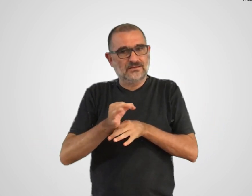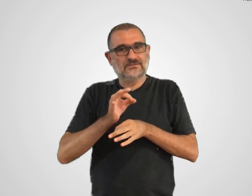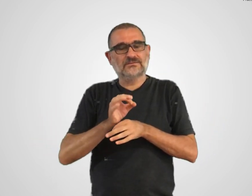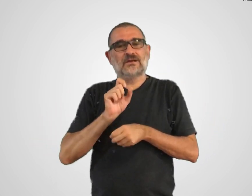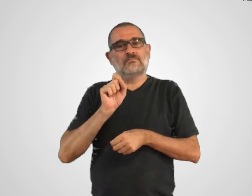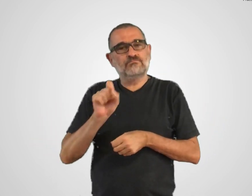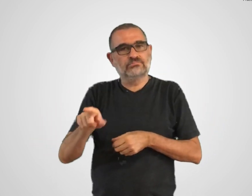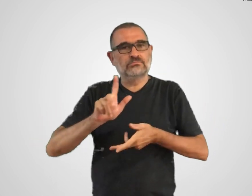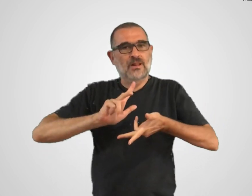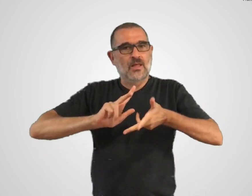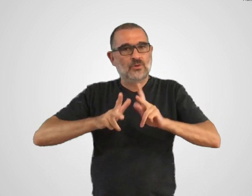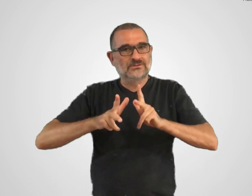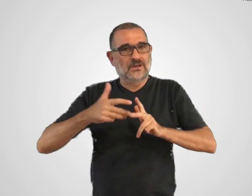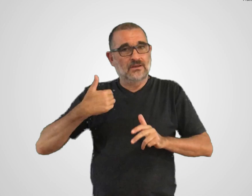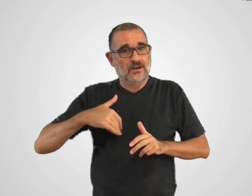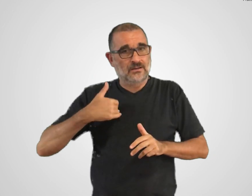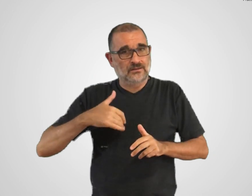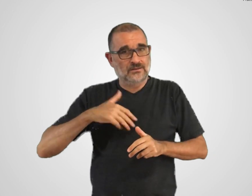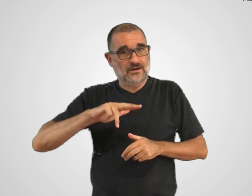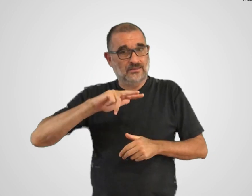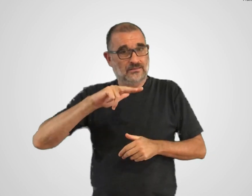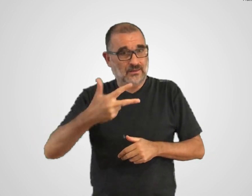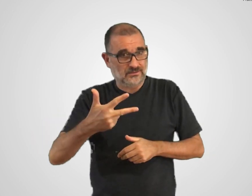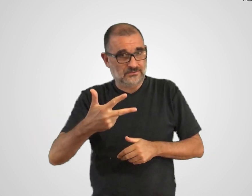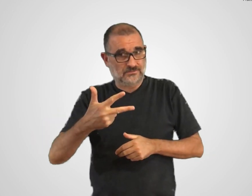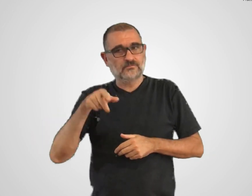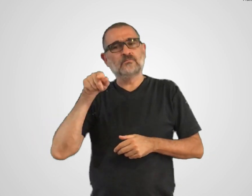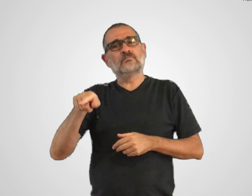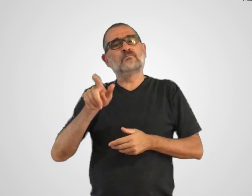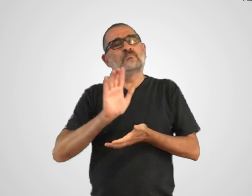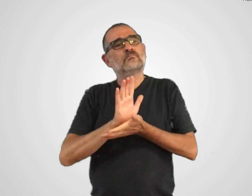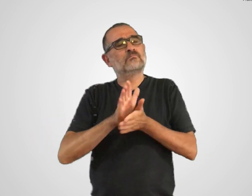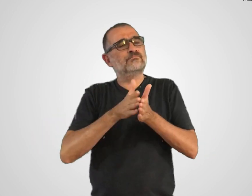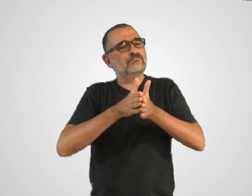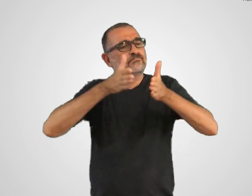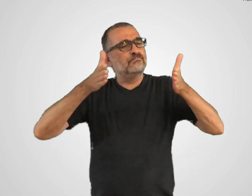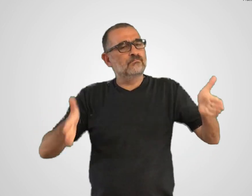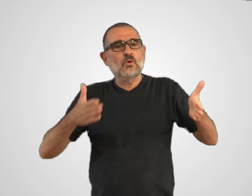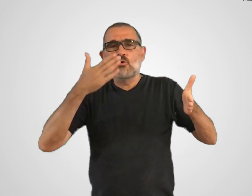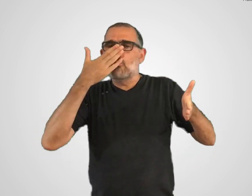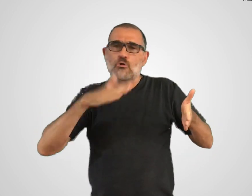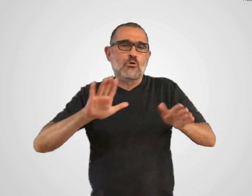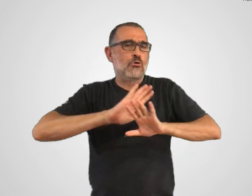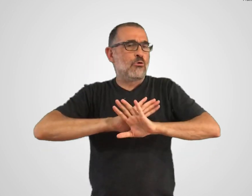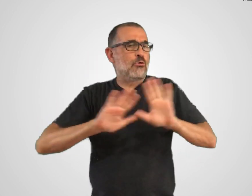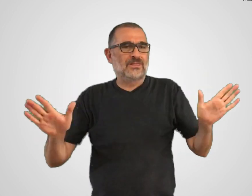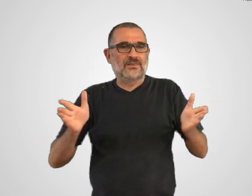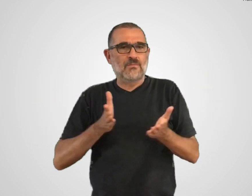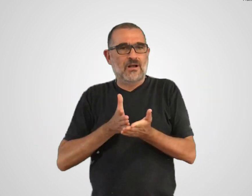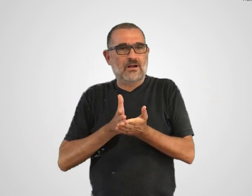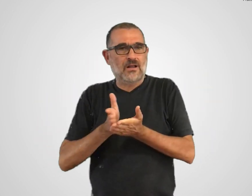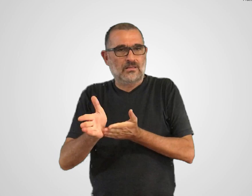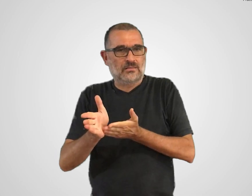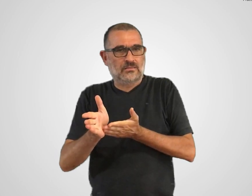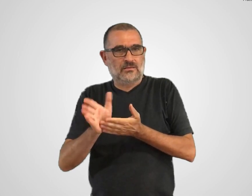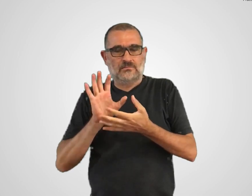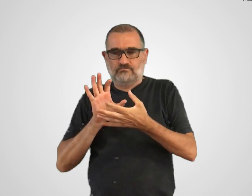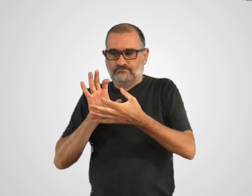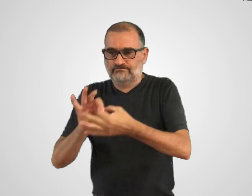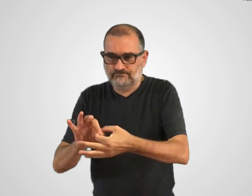Enseñanza de la Lengua de Señas Argentina 3 es la última cátedra que corresponde